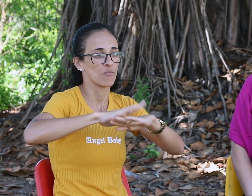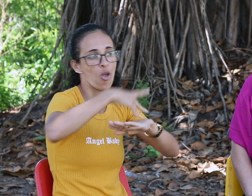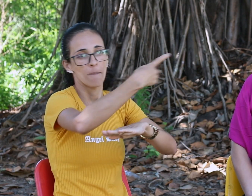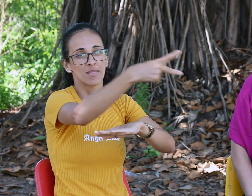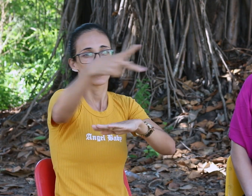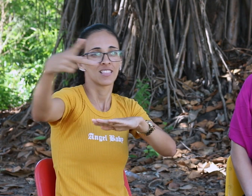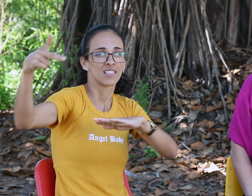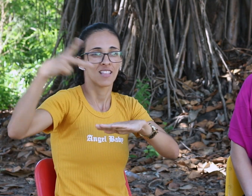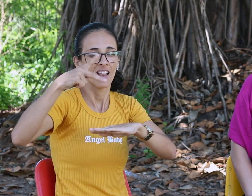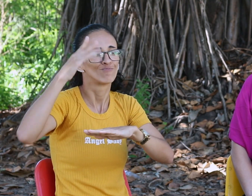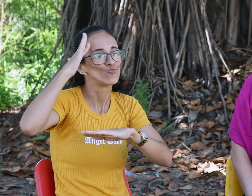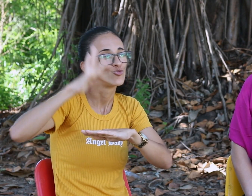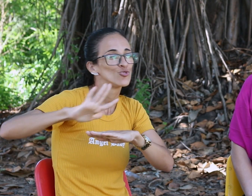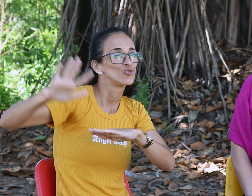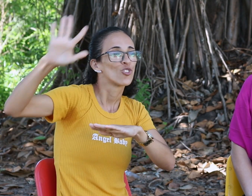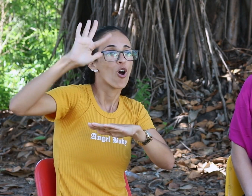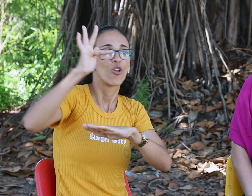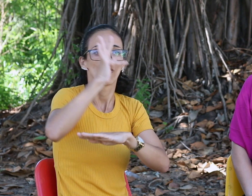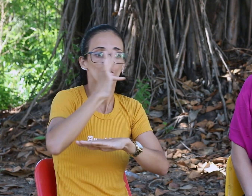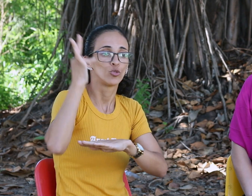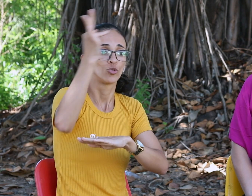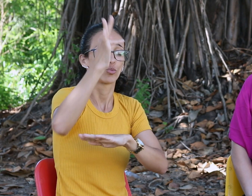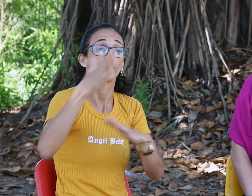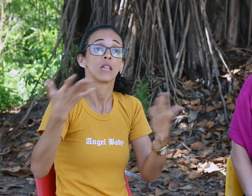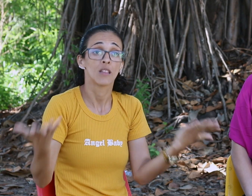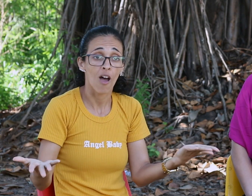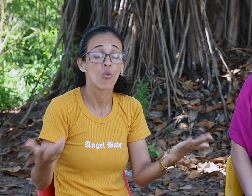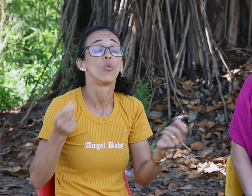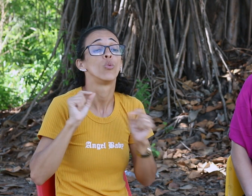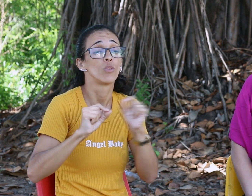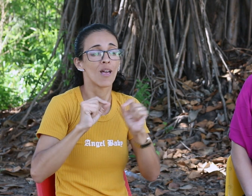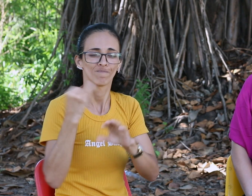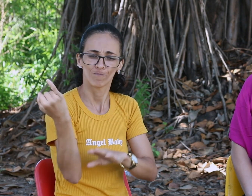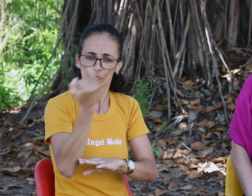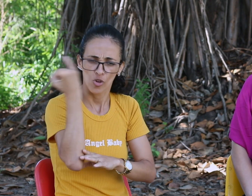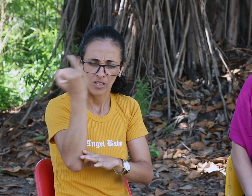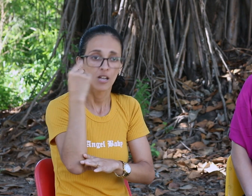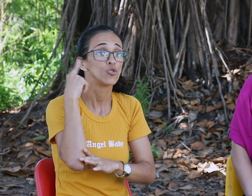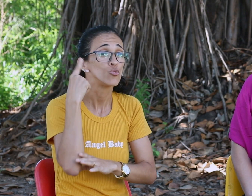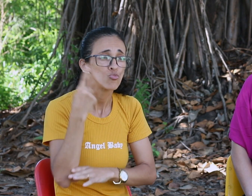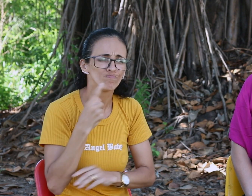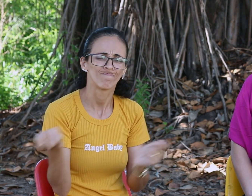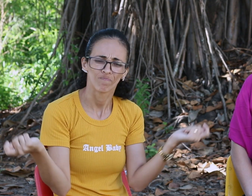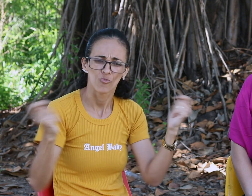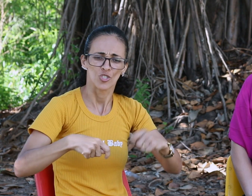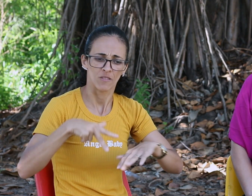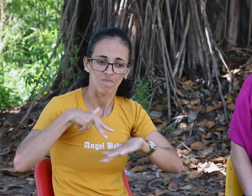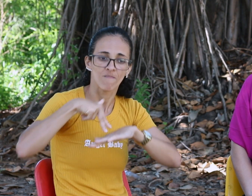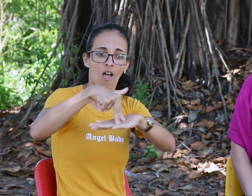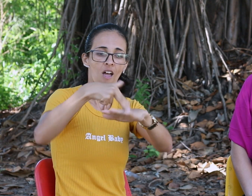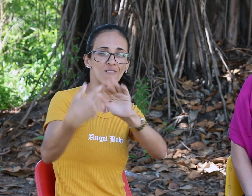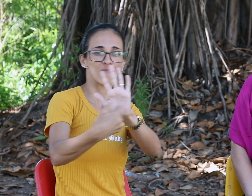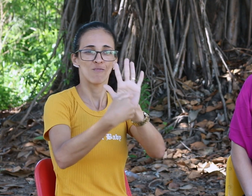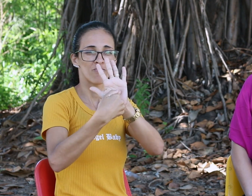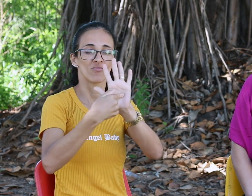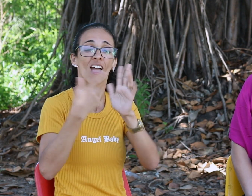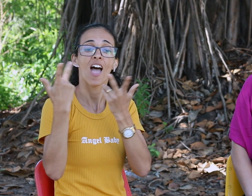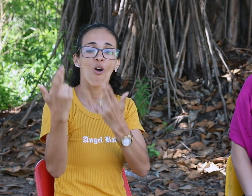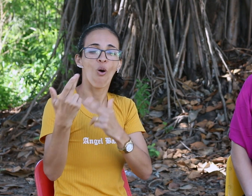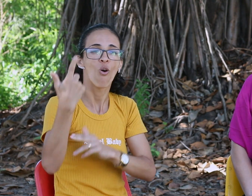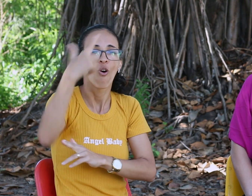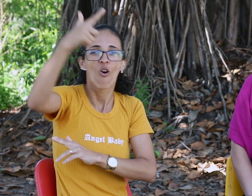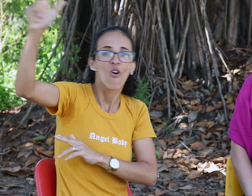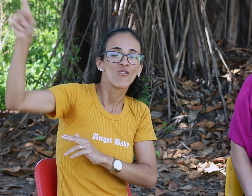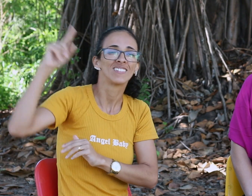nós temos essa liberdade de ocupar os espaços, de sonhar, de pensar no futuro melhor. Então isso é muito importante para mostrar que os surdos